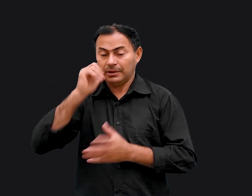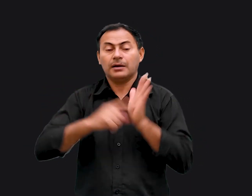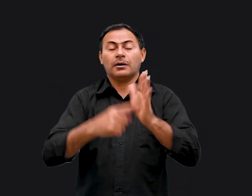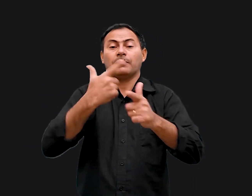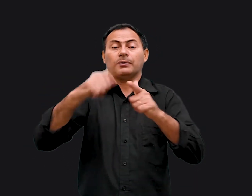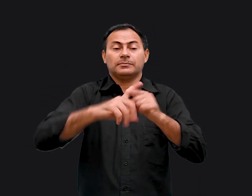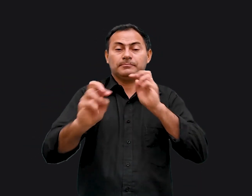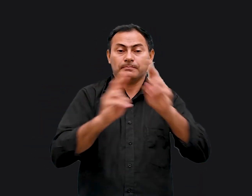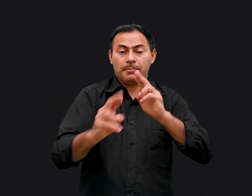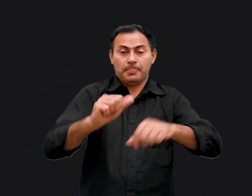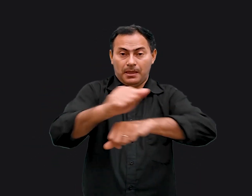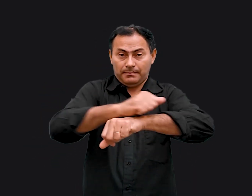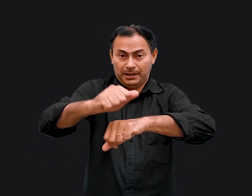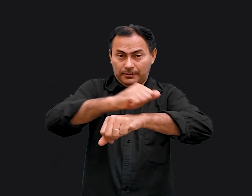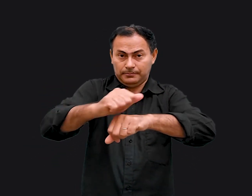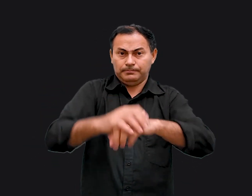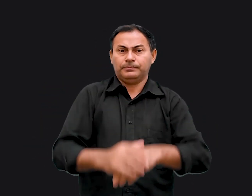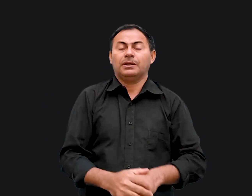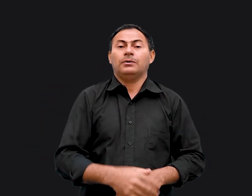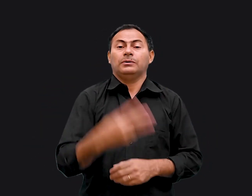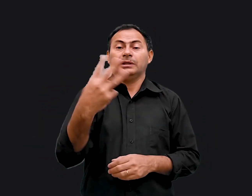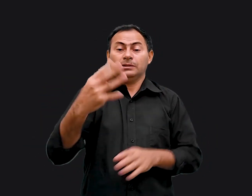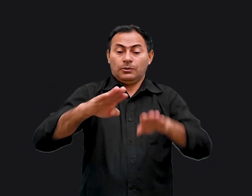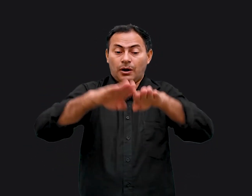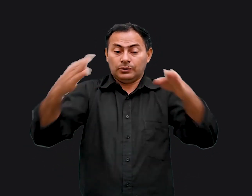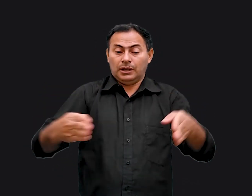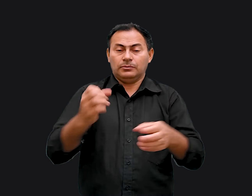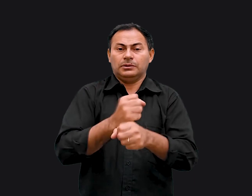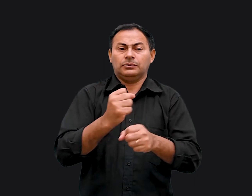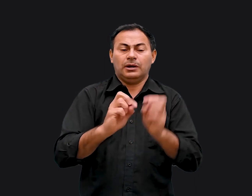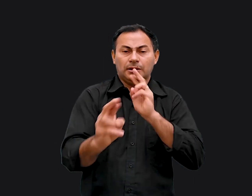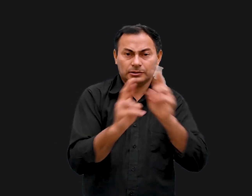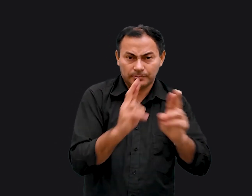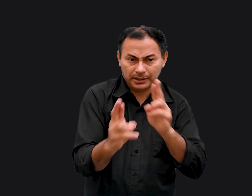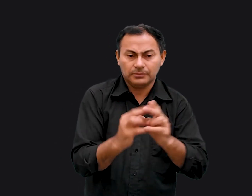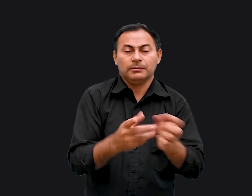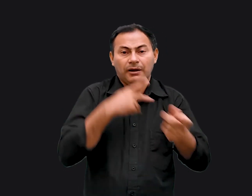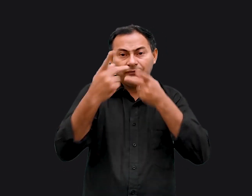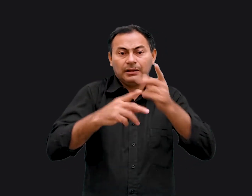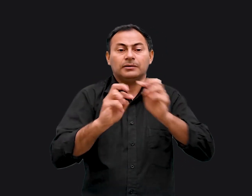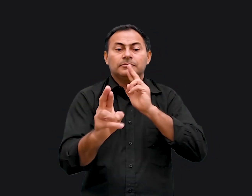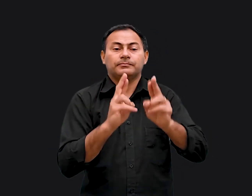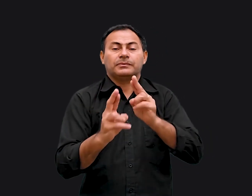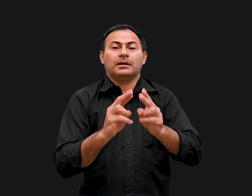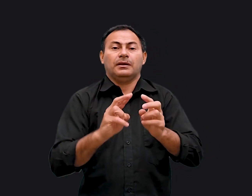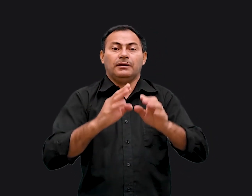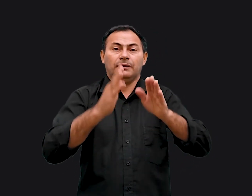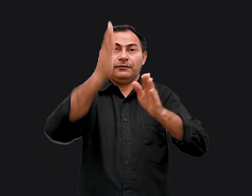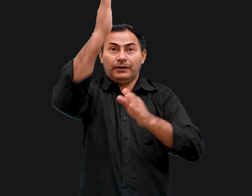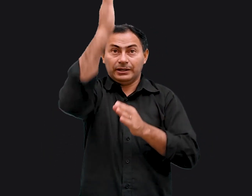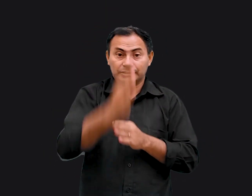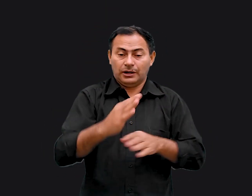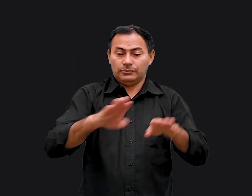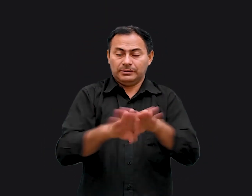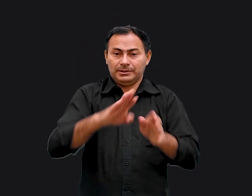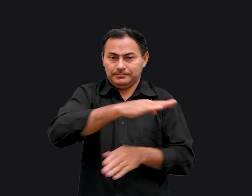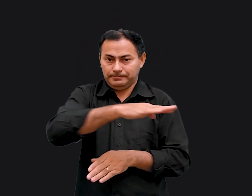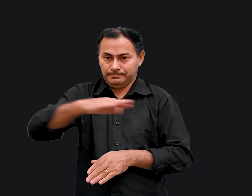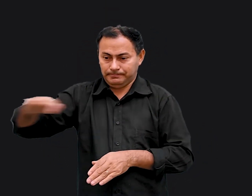de problema na relação de Abraão. O terceiro altar, o altar do relacionamento, trata de relações verticais e horizontais.